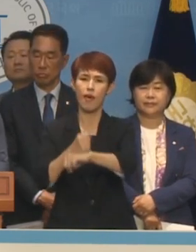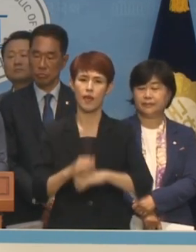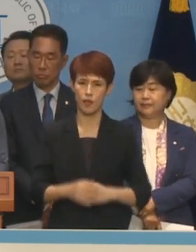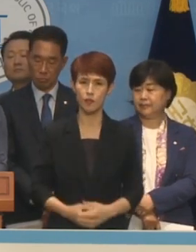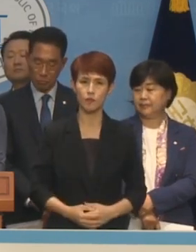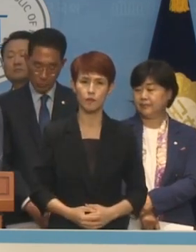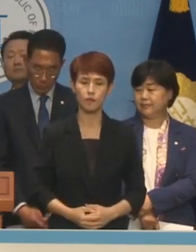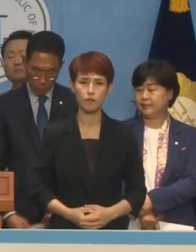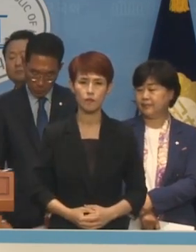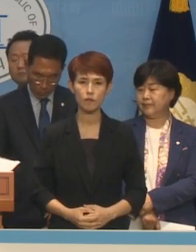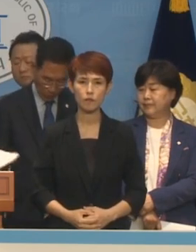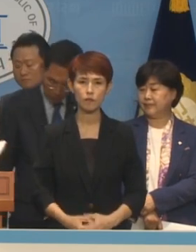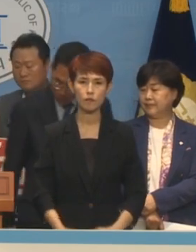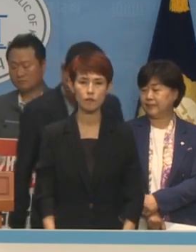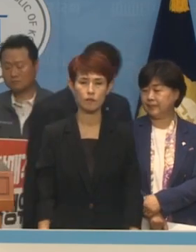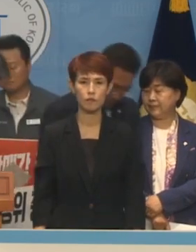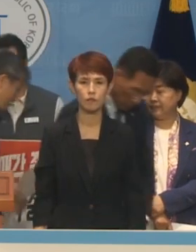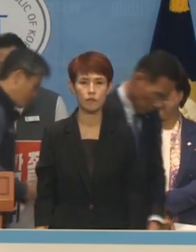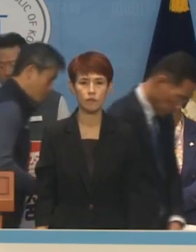것이다.